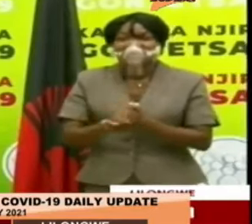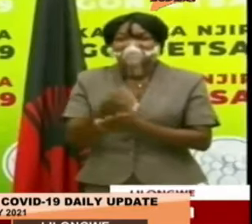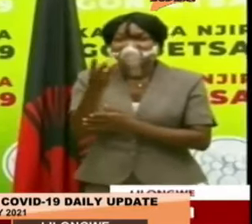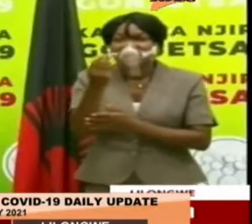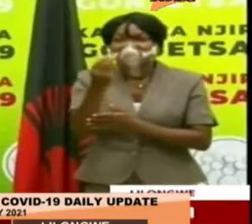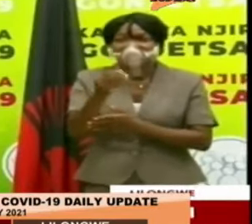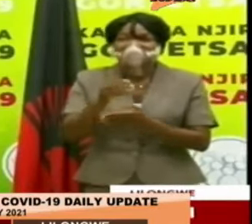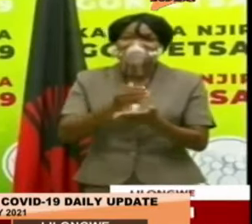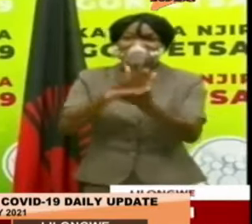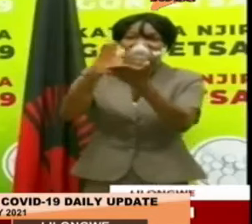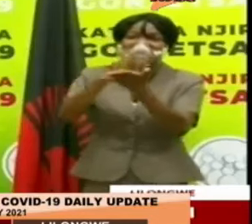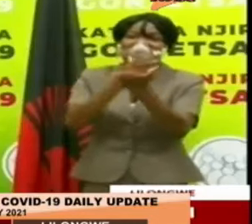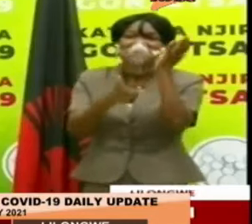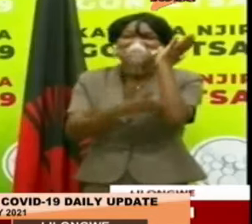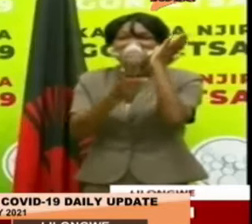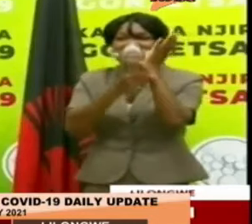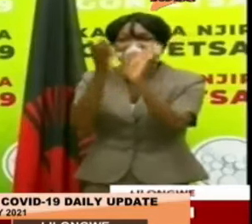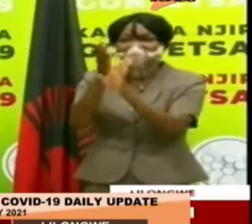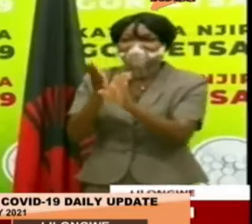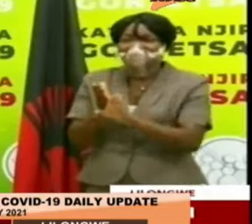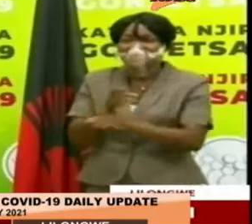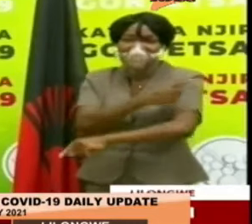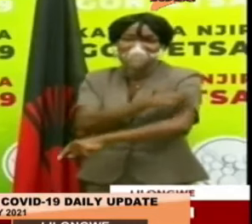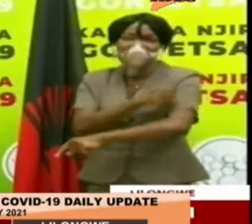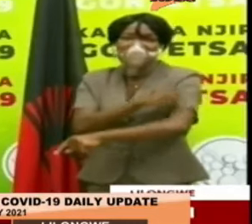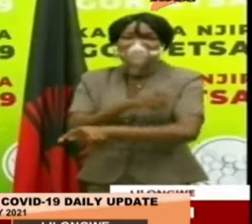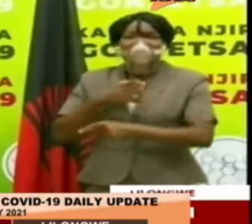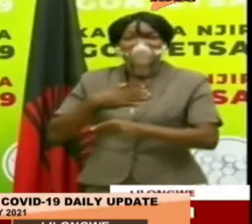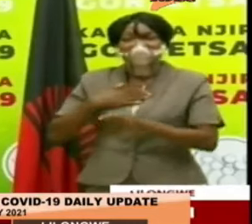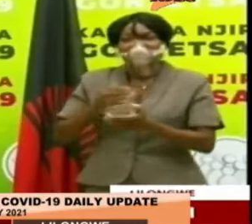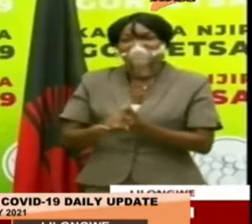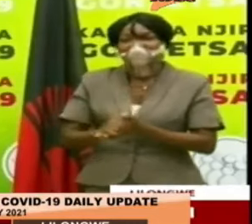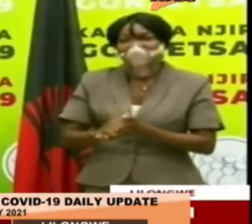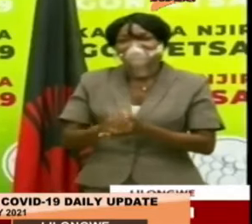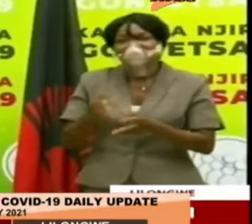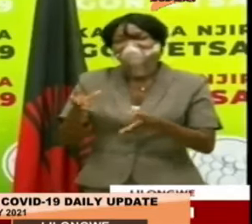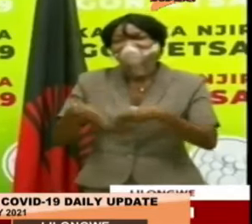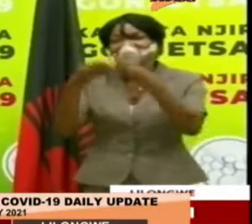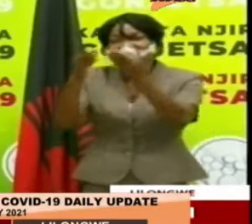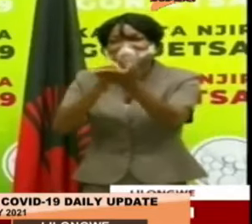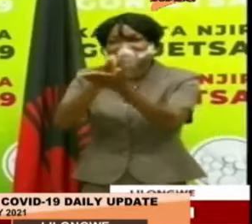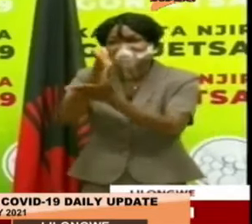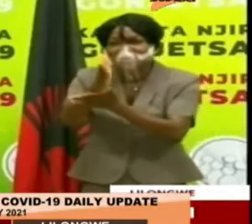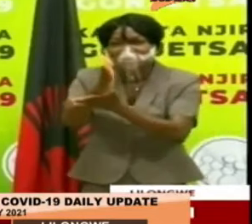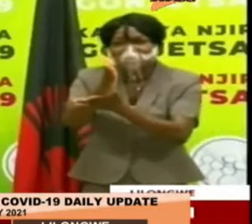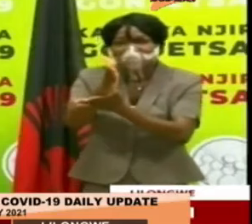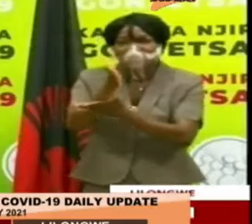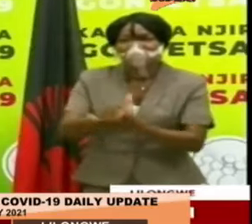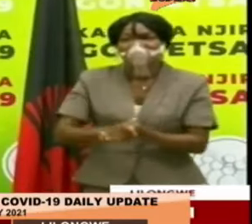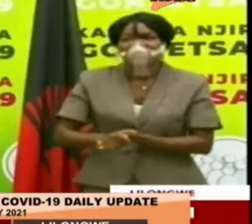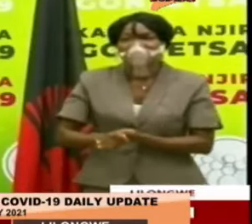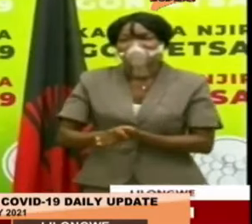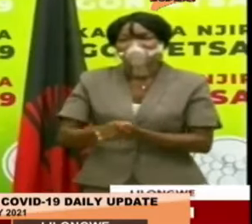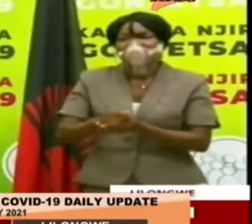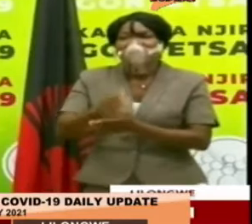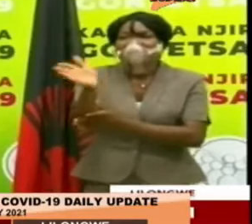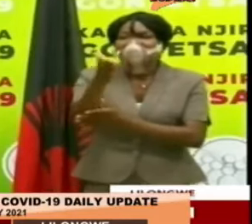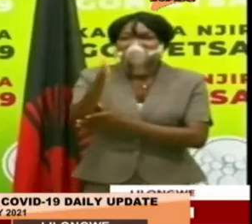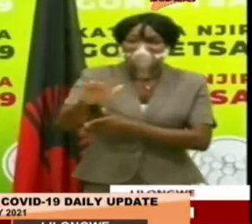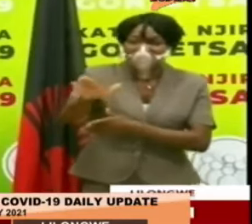mabomo osiyana-siyana mzipatala zathu zimenezi timazipitisa kudzera ku local government ndiye ya local